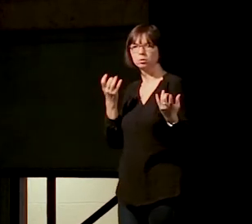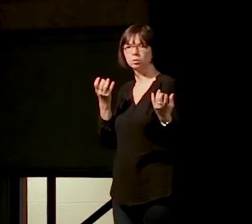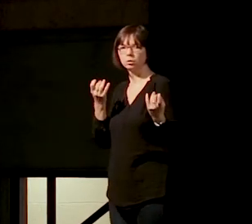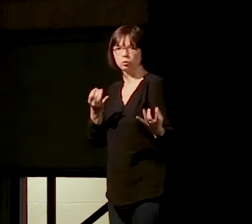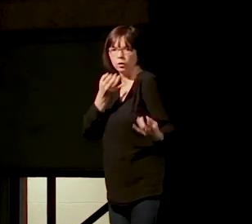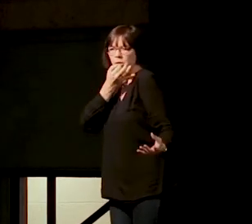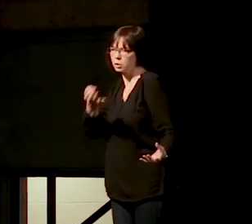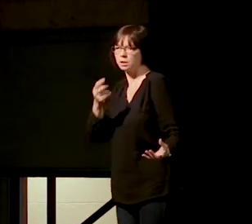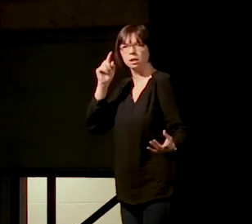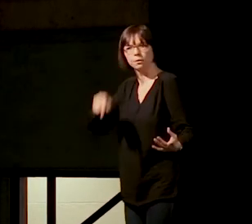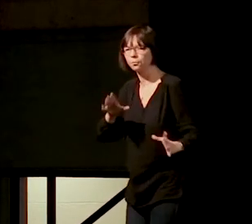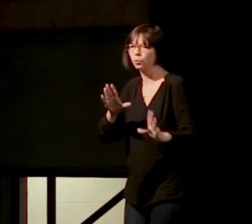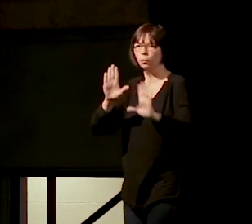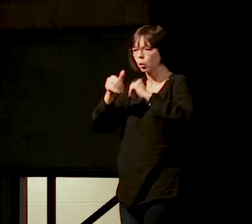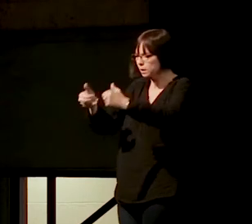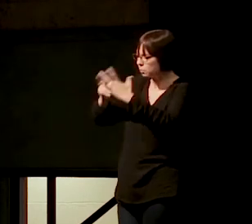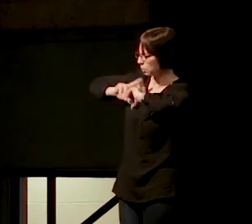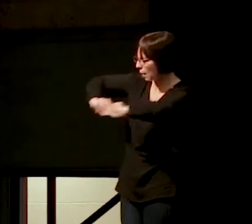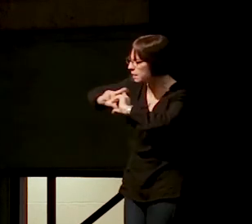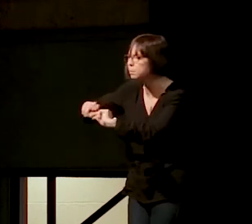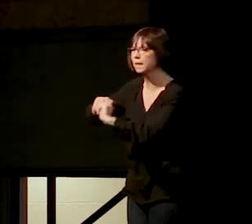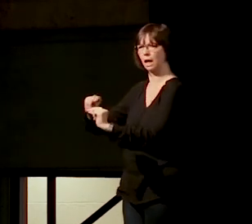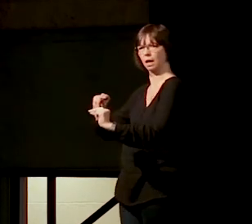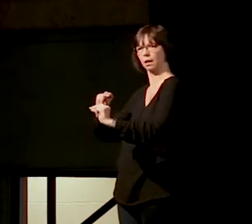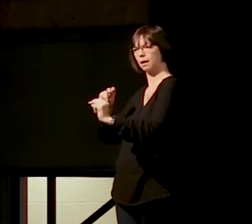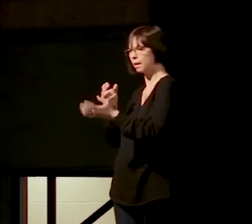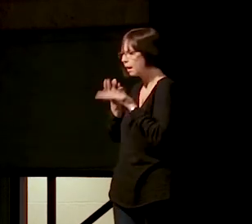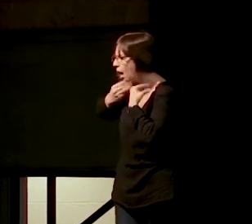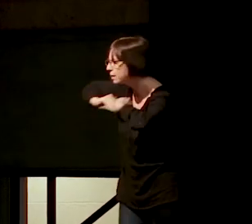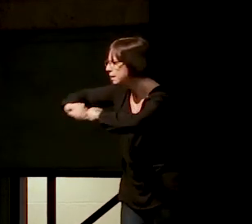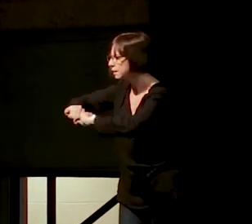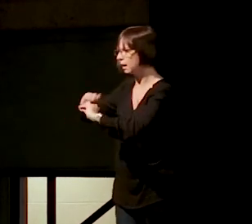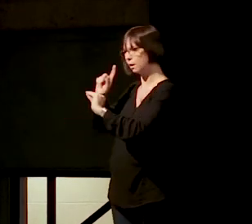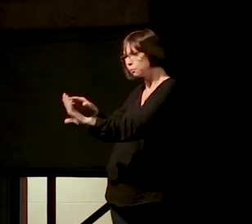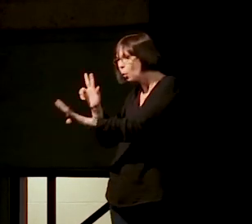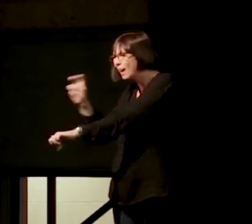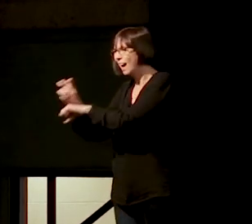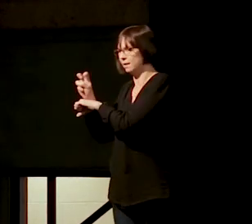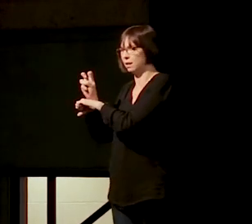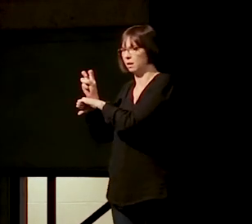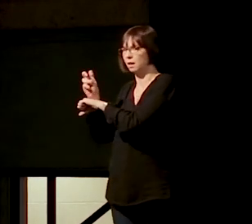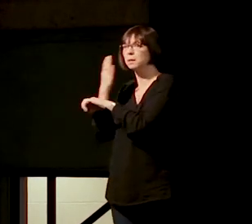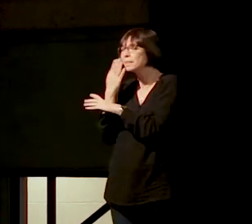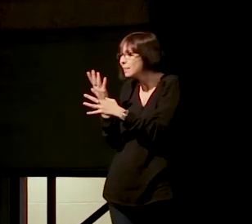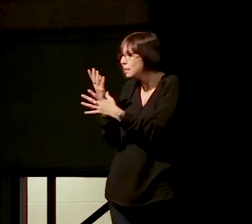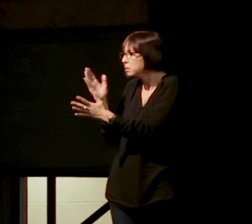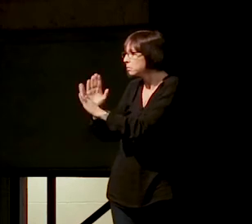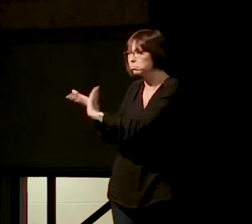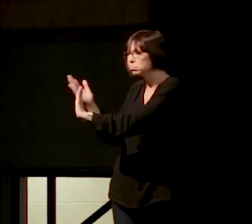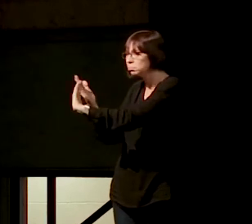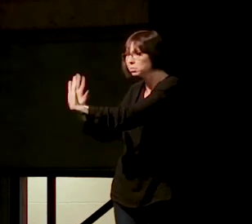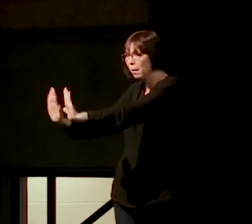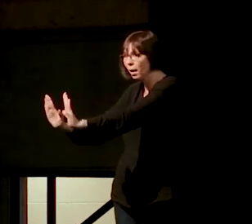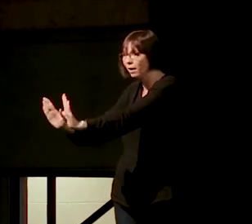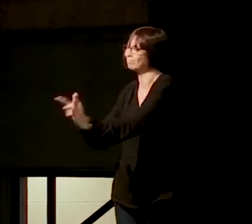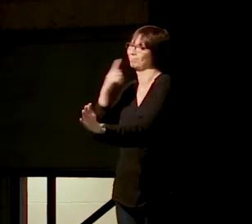n'est pas enseignée, si elle n'est pas expliquée, si elle n'est pas prolongée, l'histoire devient insipide, quelconque, très